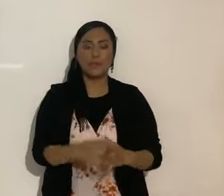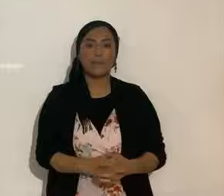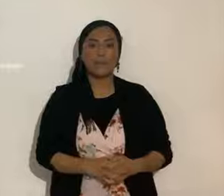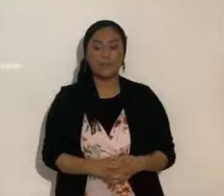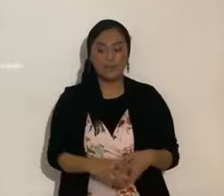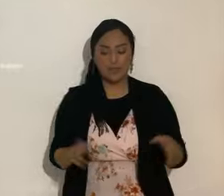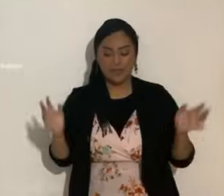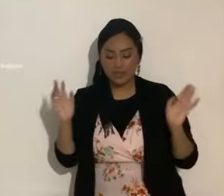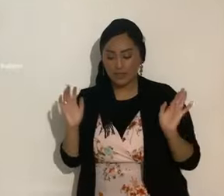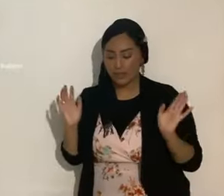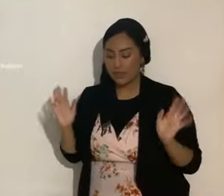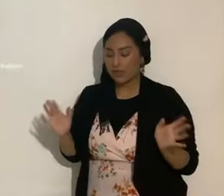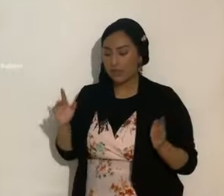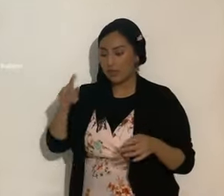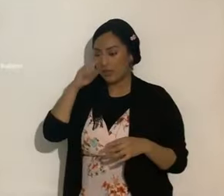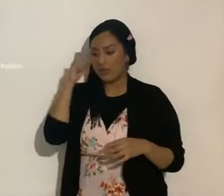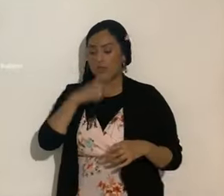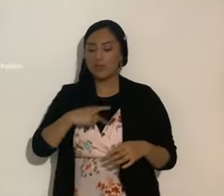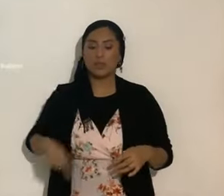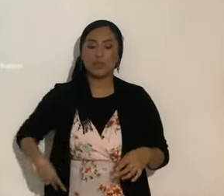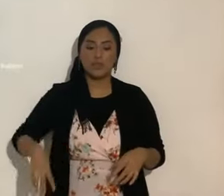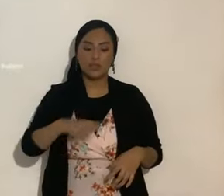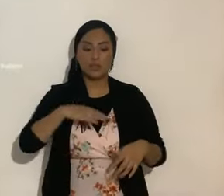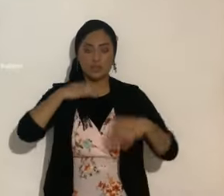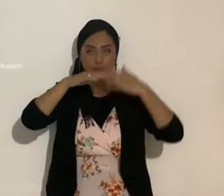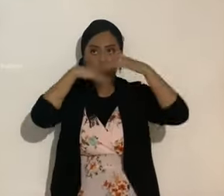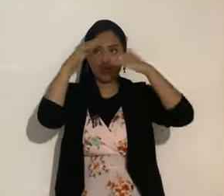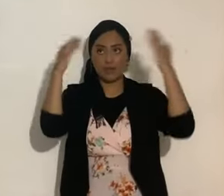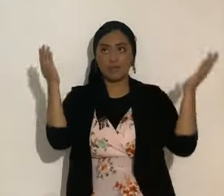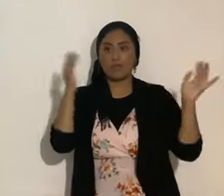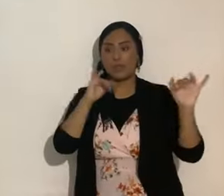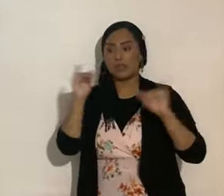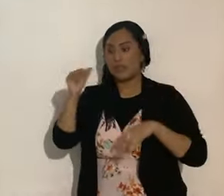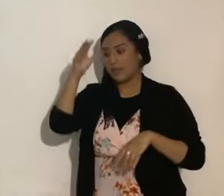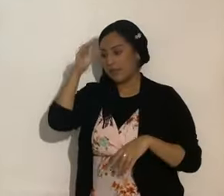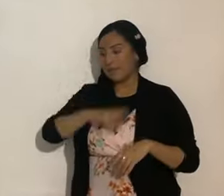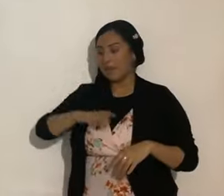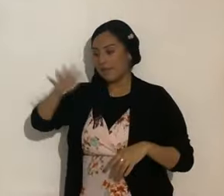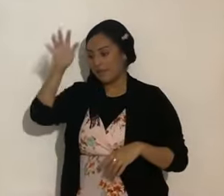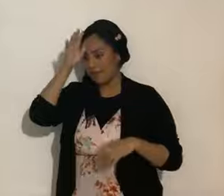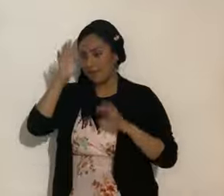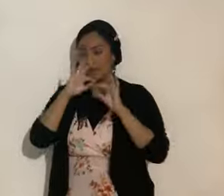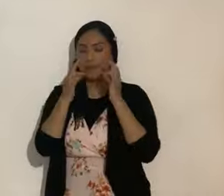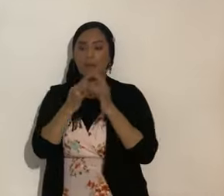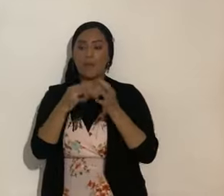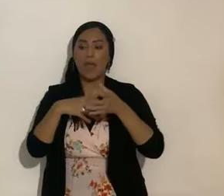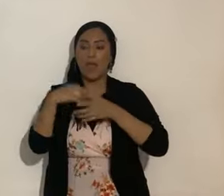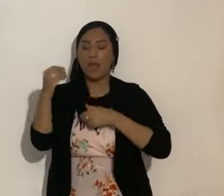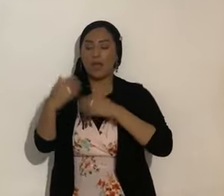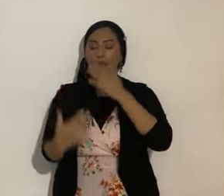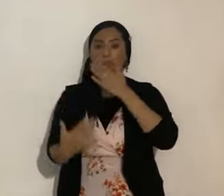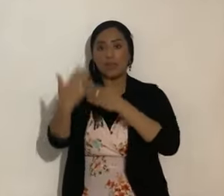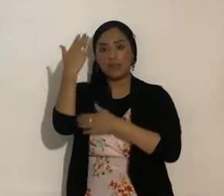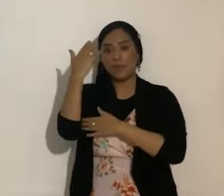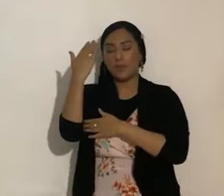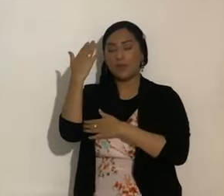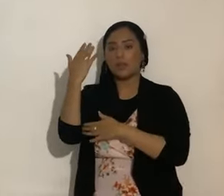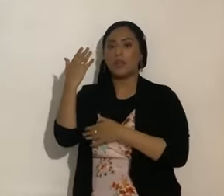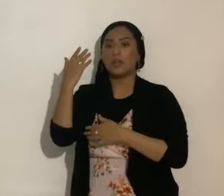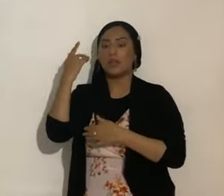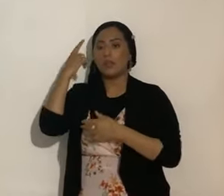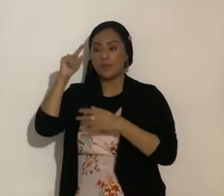ver. Amén. Porque el reino de los cielos es semejante a un hombre, padre de familia, que salió por la mañana a contratar